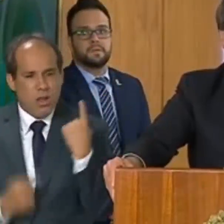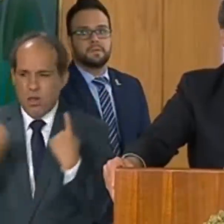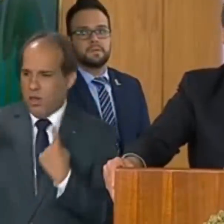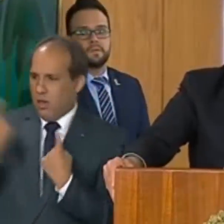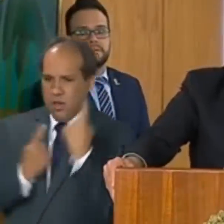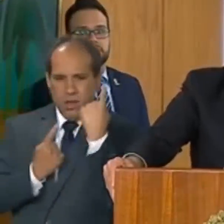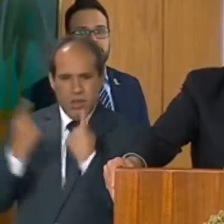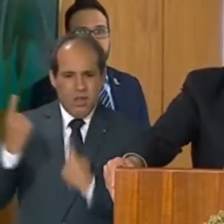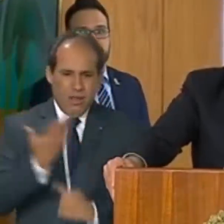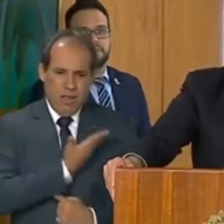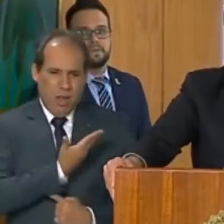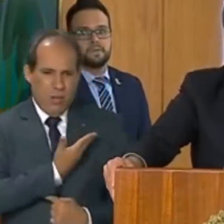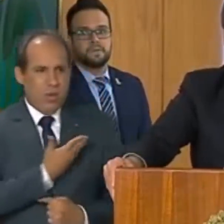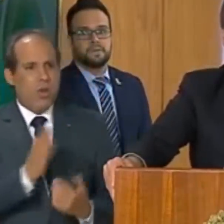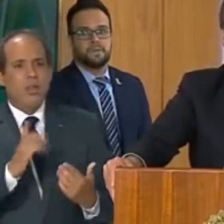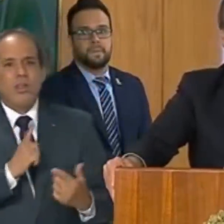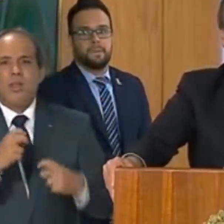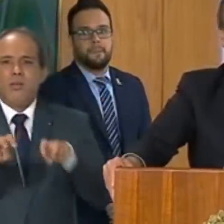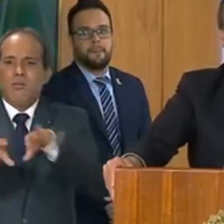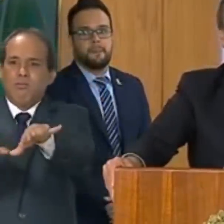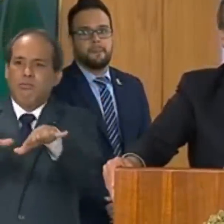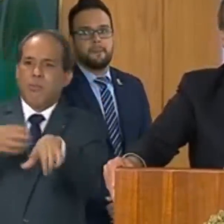como alguns estão aqui presentes,